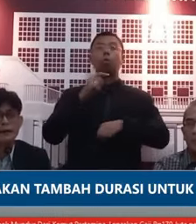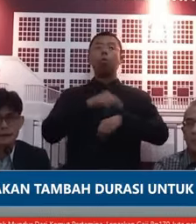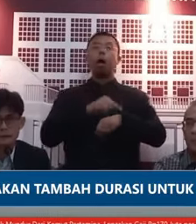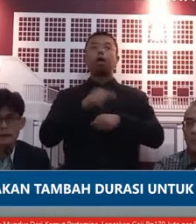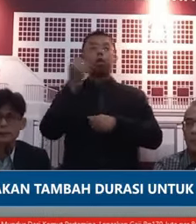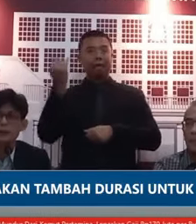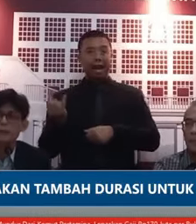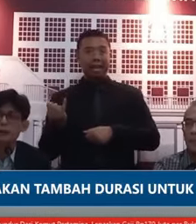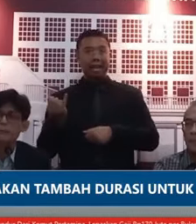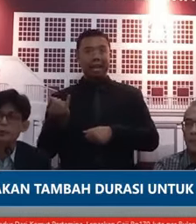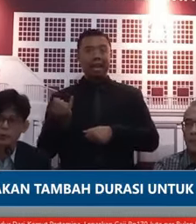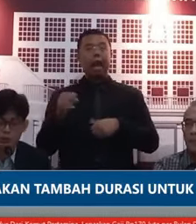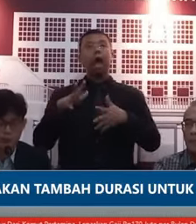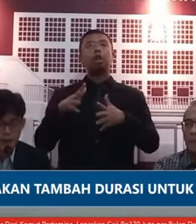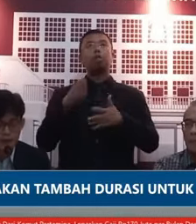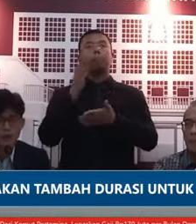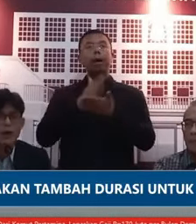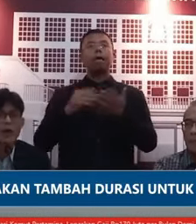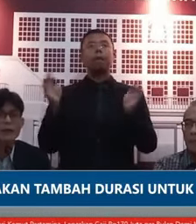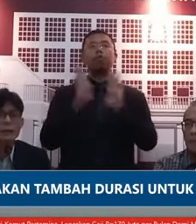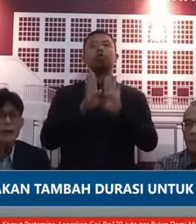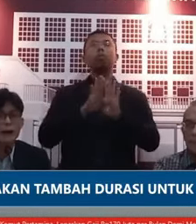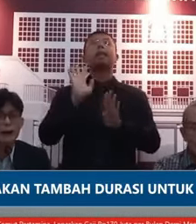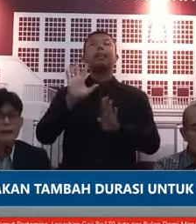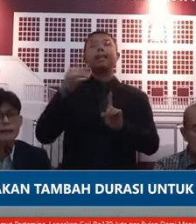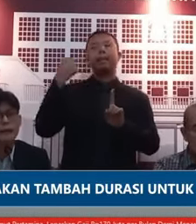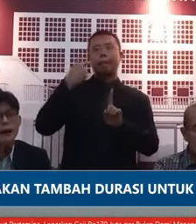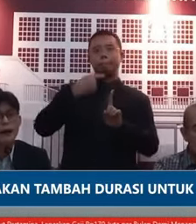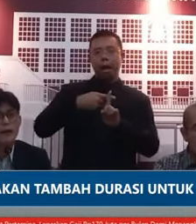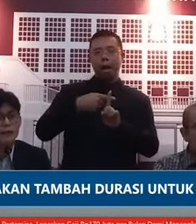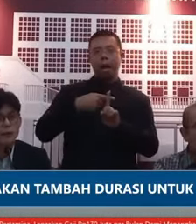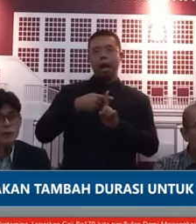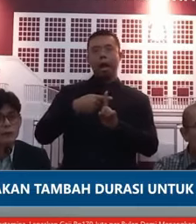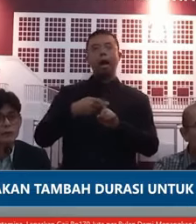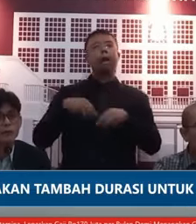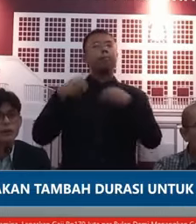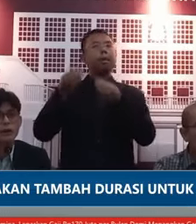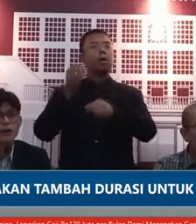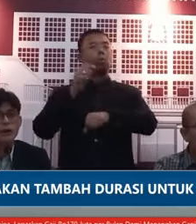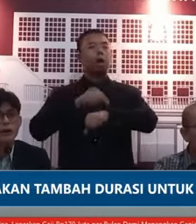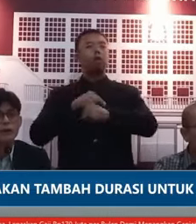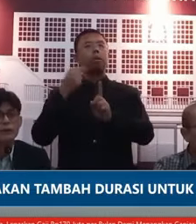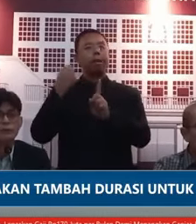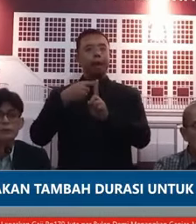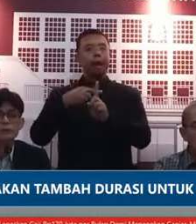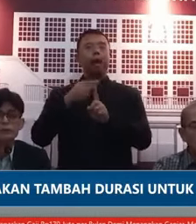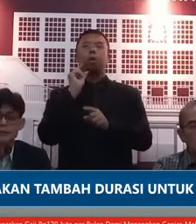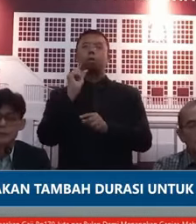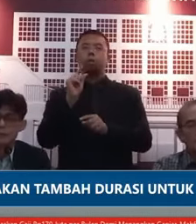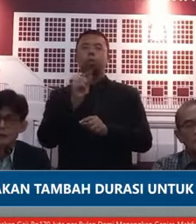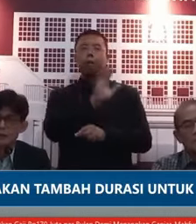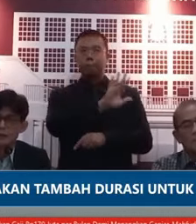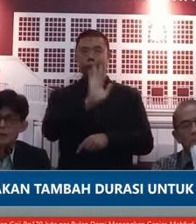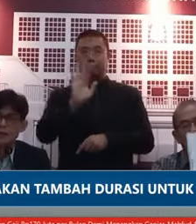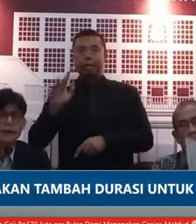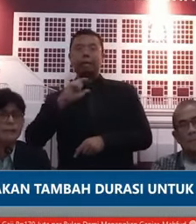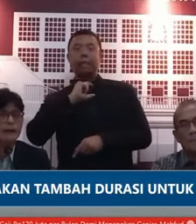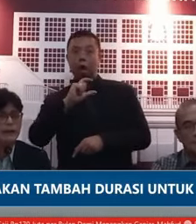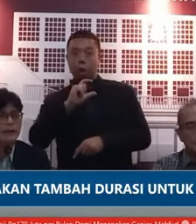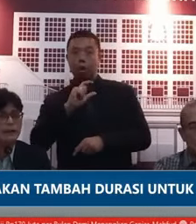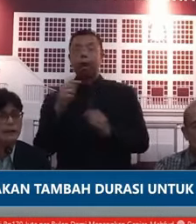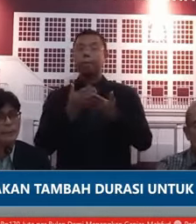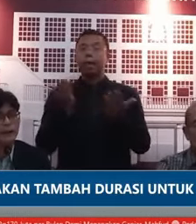Penambahan durasi ini juga dilakukan karena hasil analisis selama 4 kali gelaran debat yang ditayangkan di televisi menunjukkan antusiasme publik yang